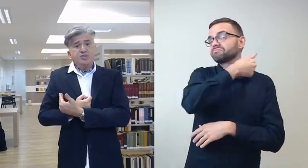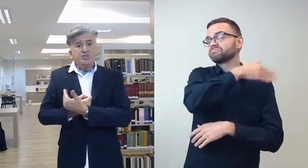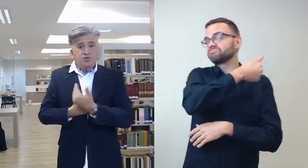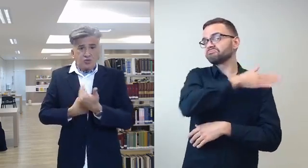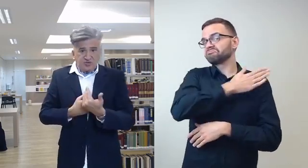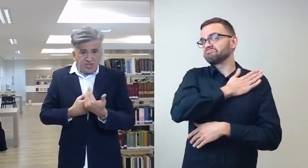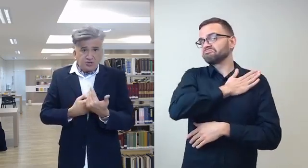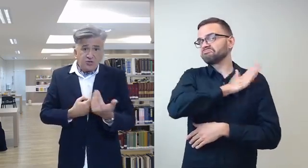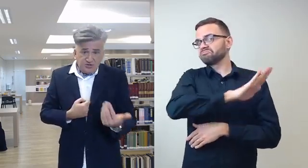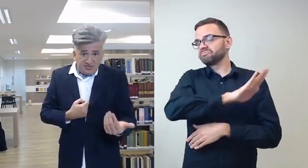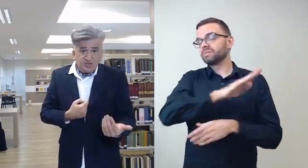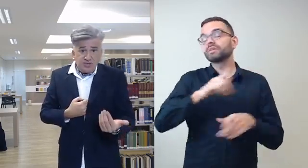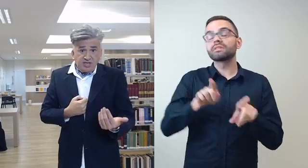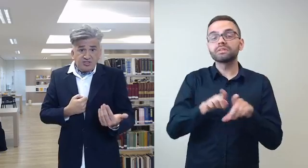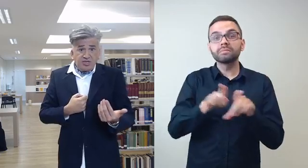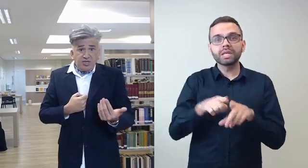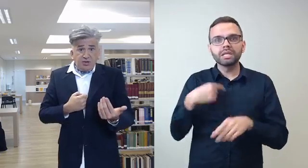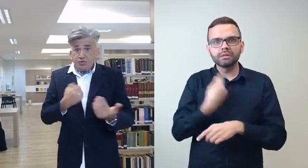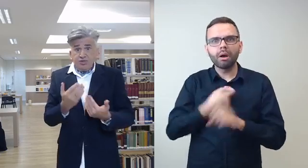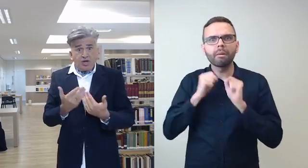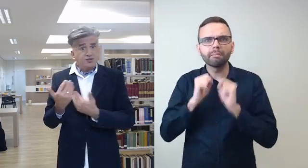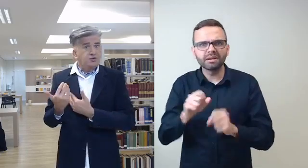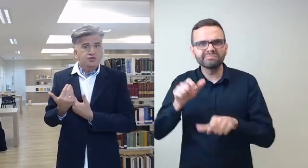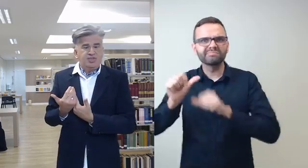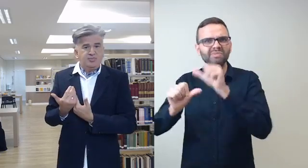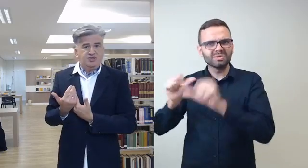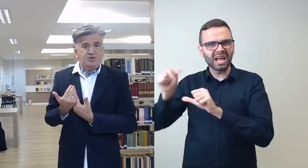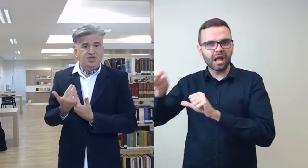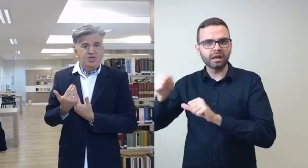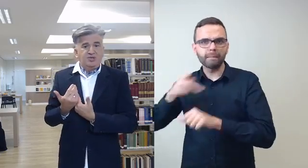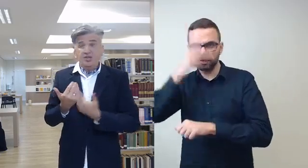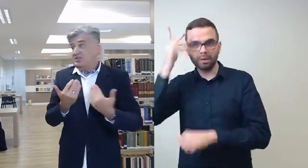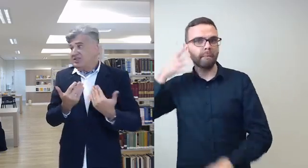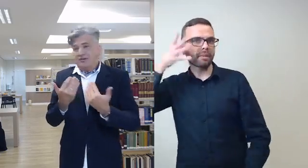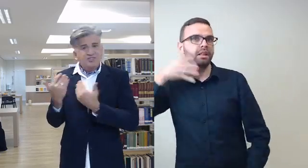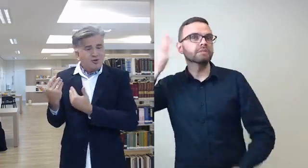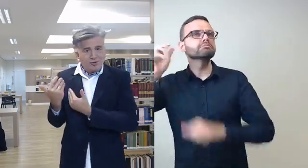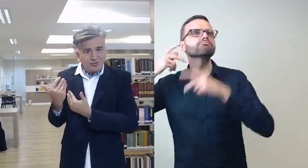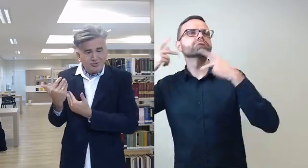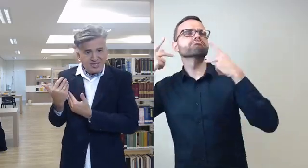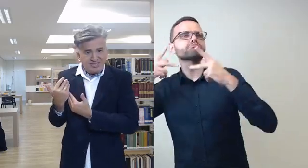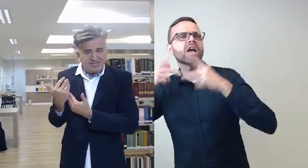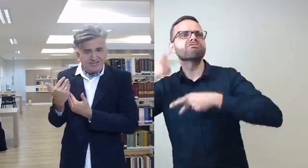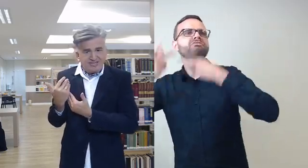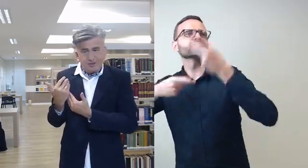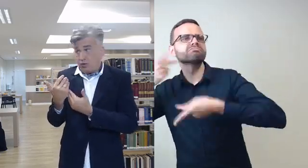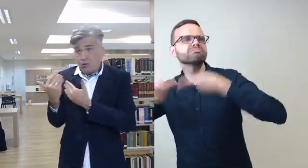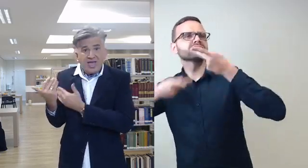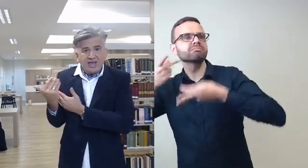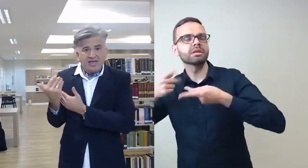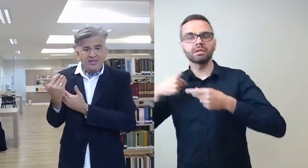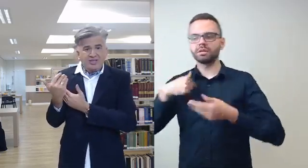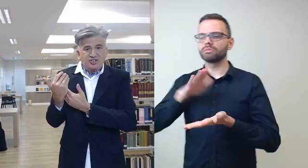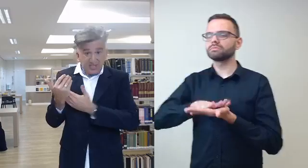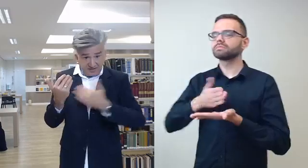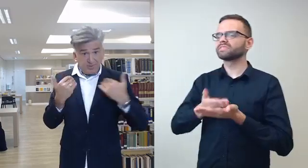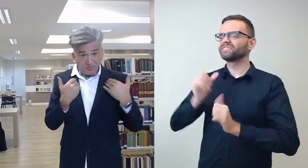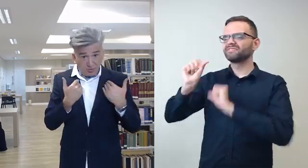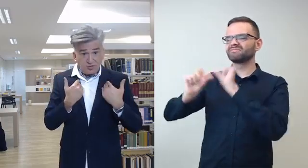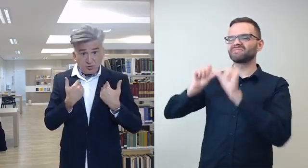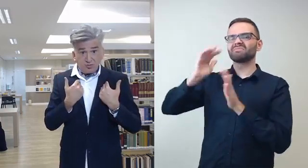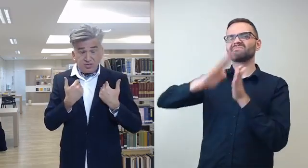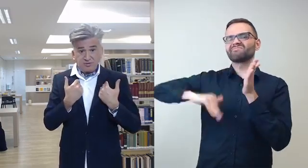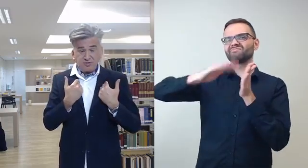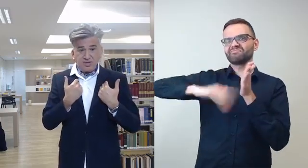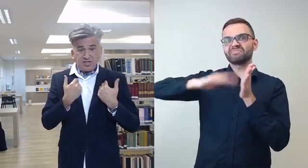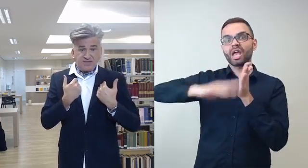nós podemos, consciente ou inconscientemente, mudar o discurso da pessoa, porque não estamos de acordo com o que ela está dizendo ou com ela. Já se passou